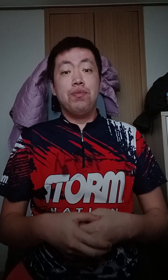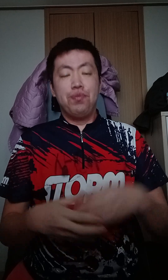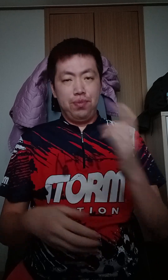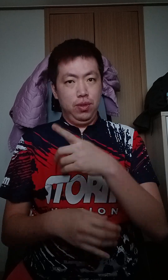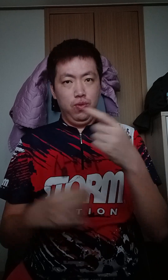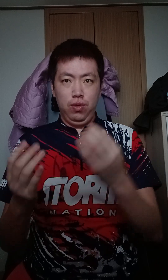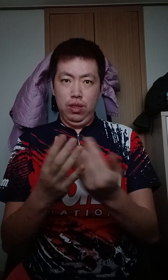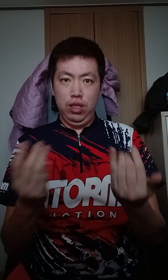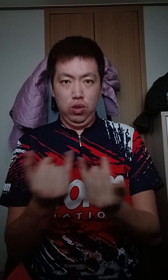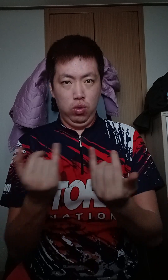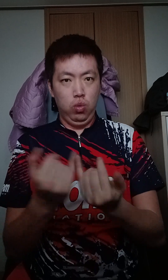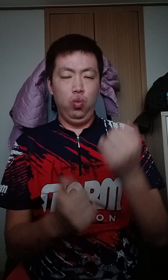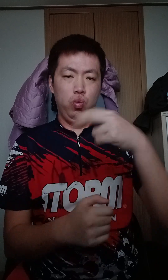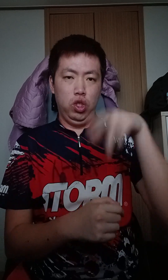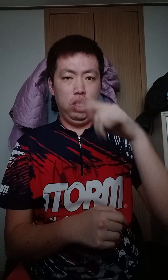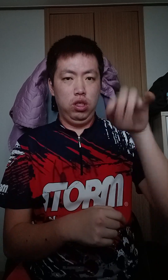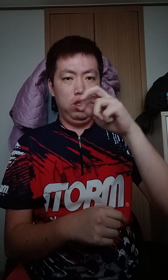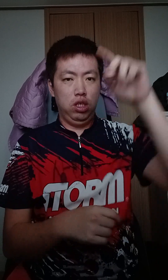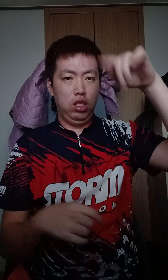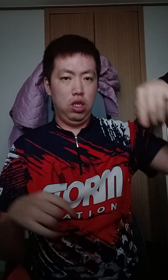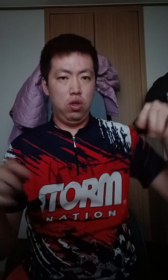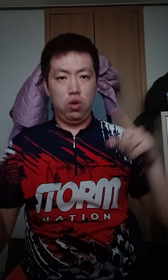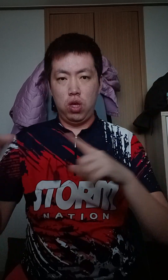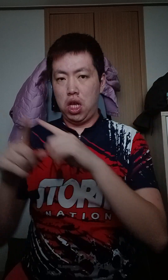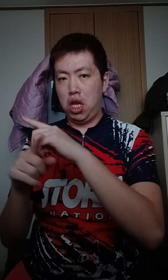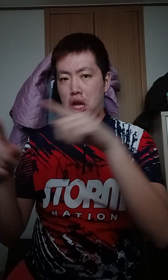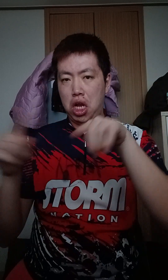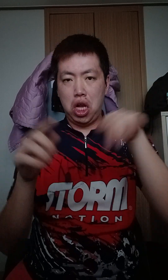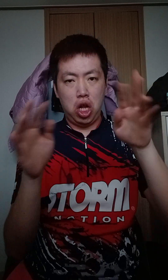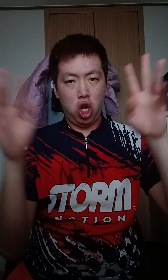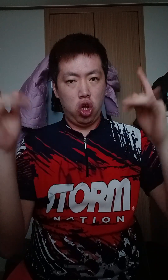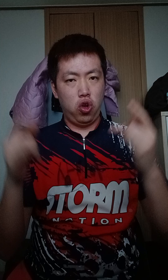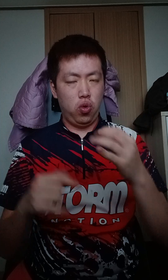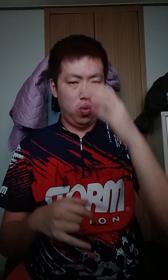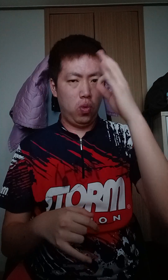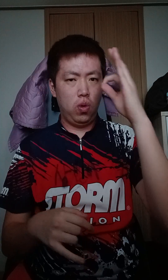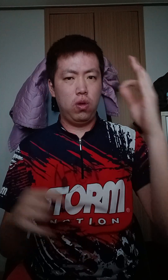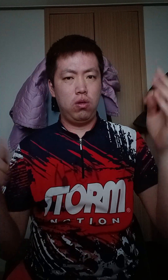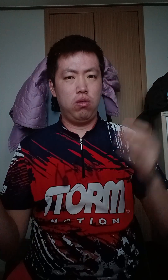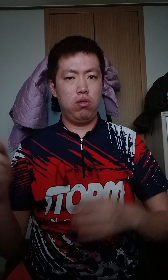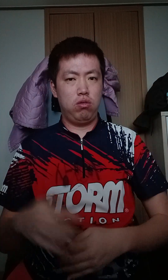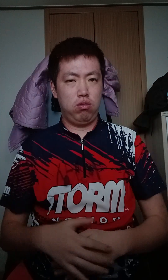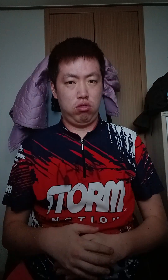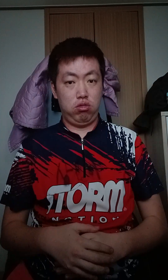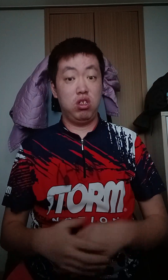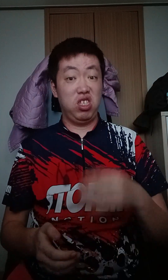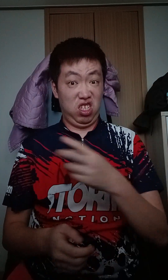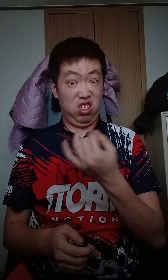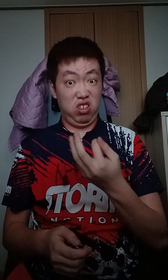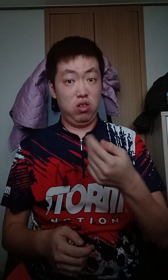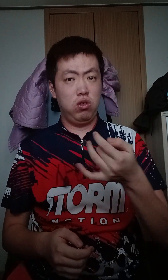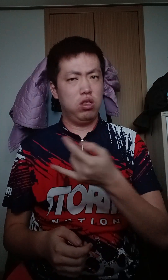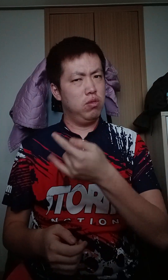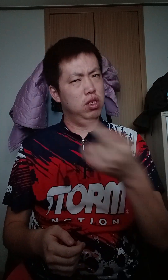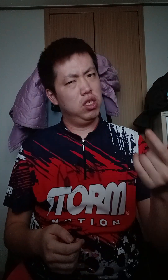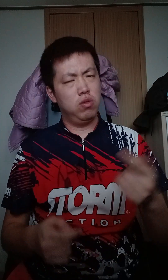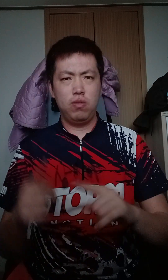복지부 지시로 제주시가 장애인 거주시설에 대한 전수조사에 나섰는데 이 시설에서 인권 침해 정황이